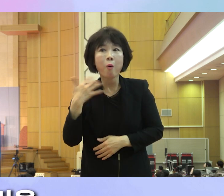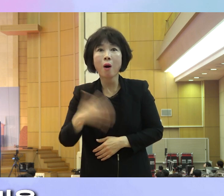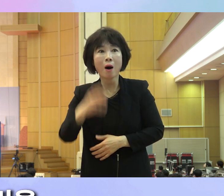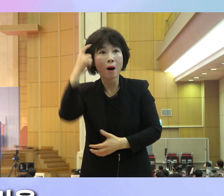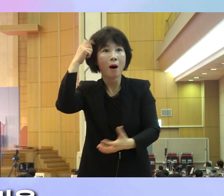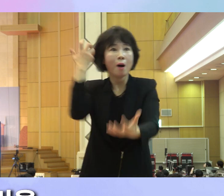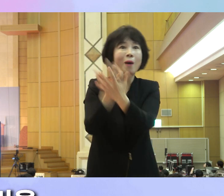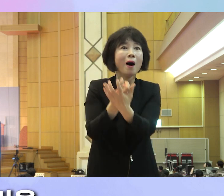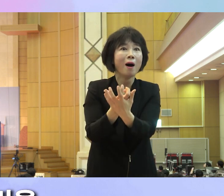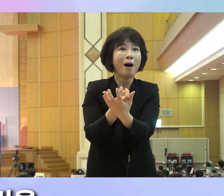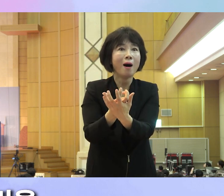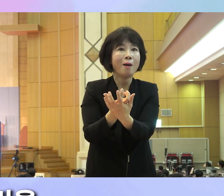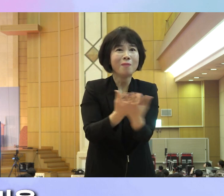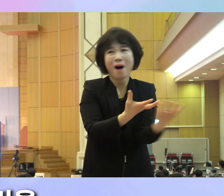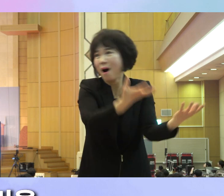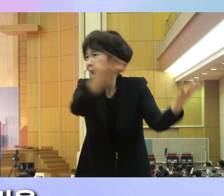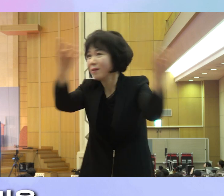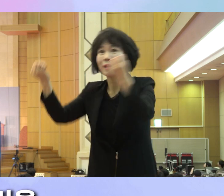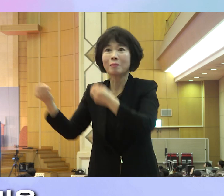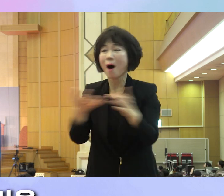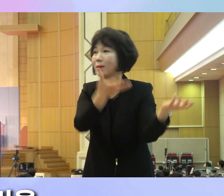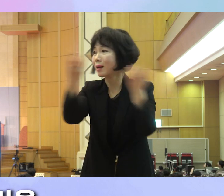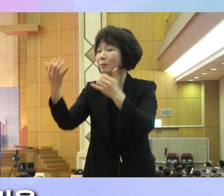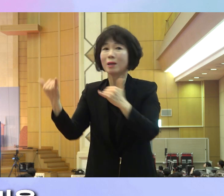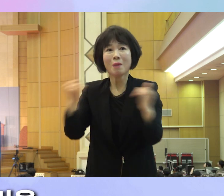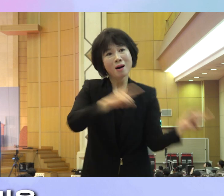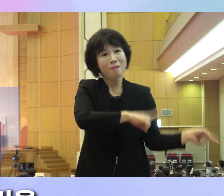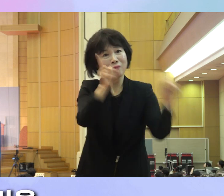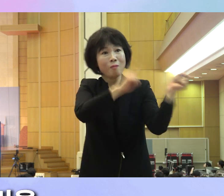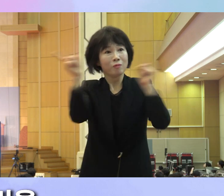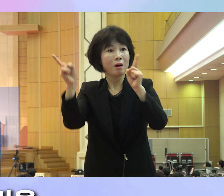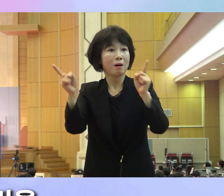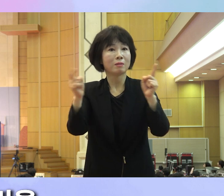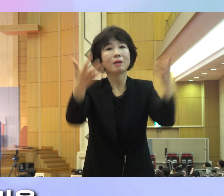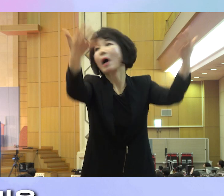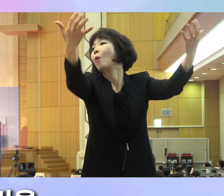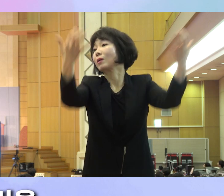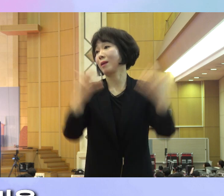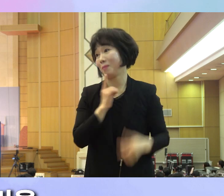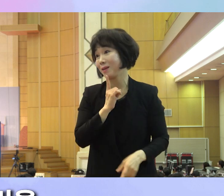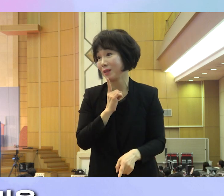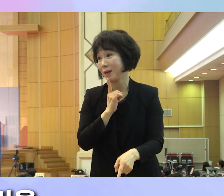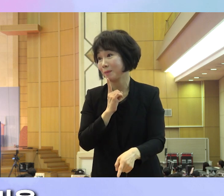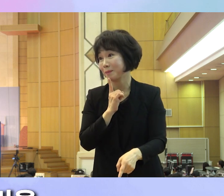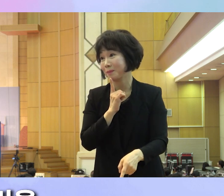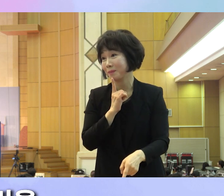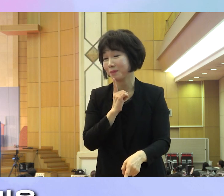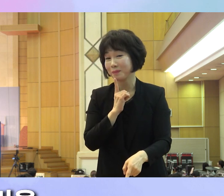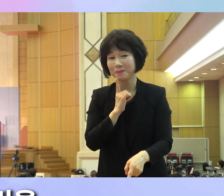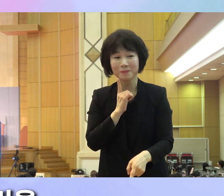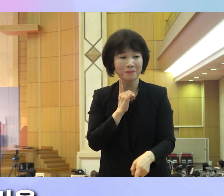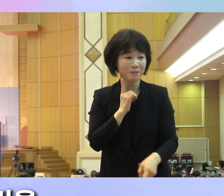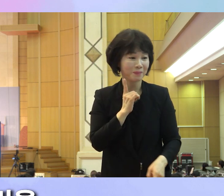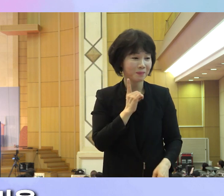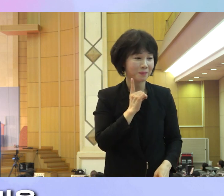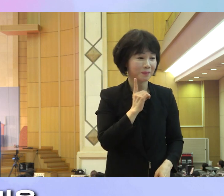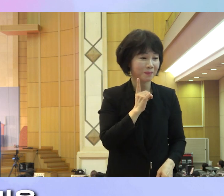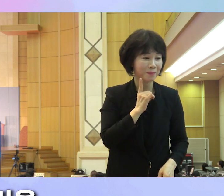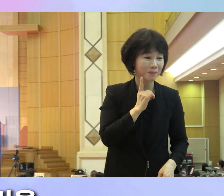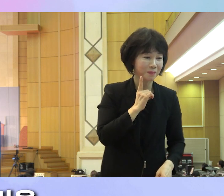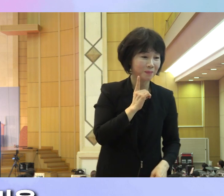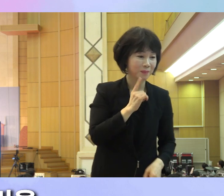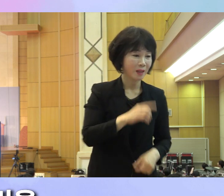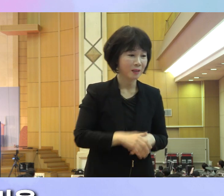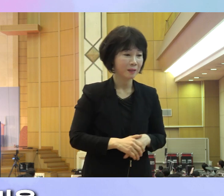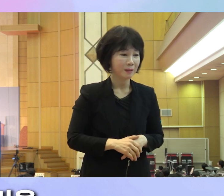막 수많은 사람들이 예수님처럼 부활한 것입니다. 예수의 부활 후에 저희가